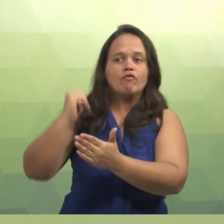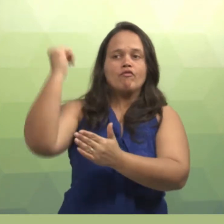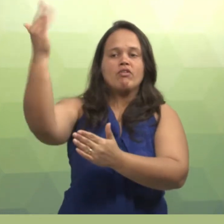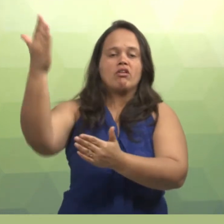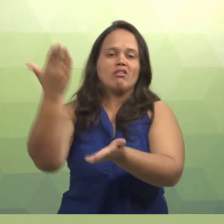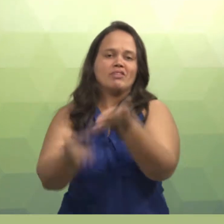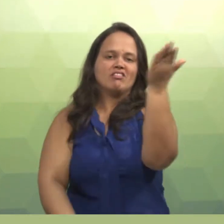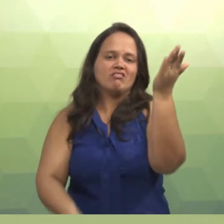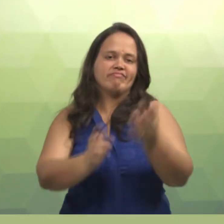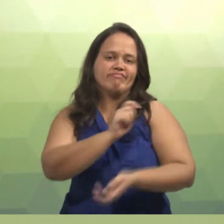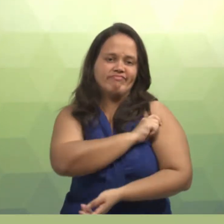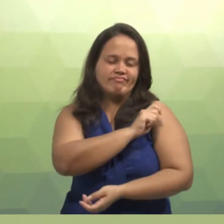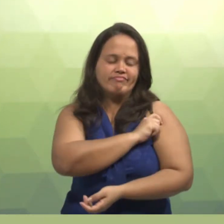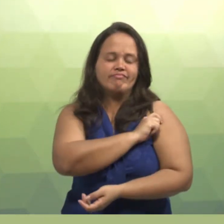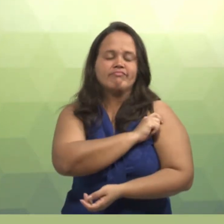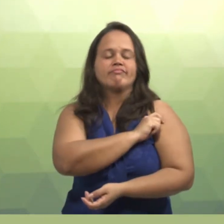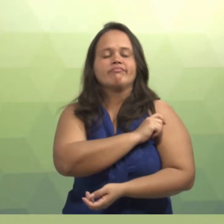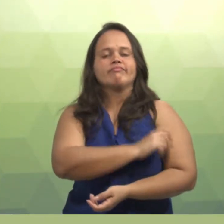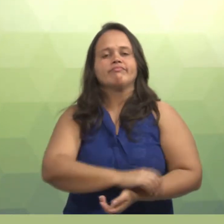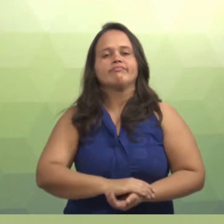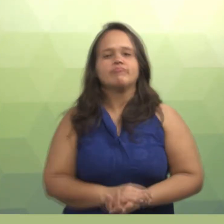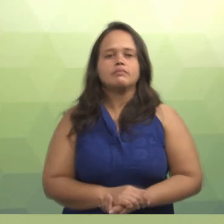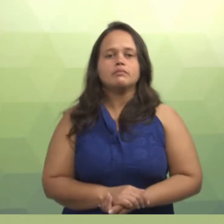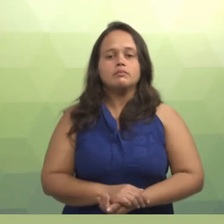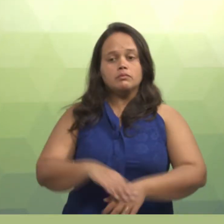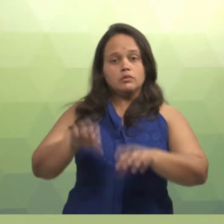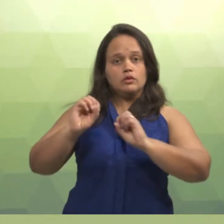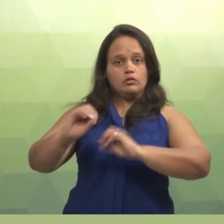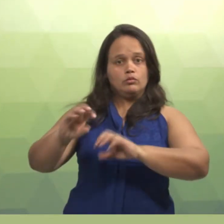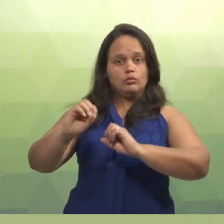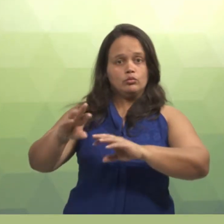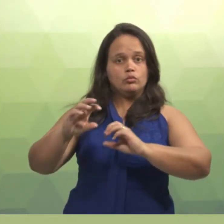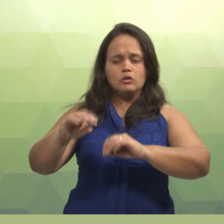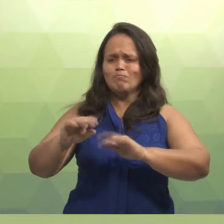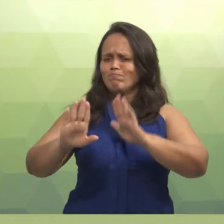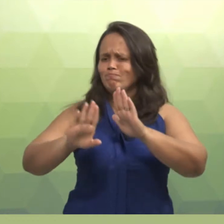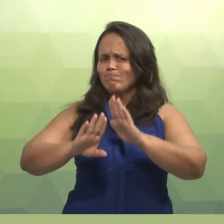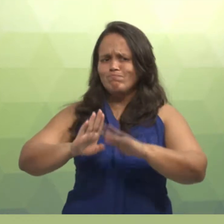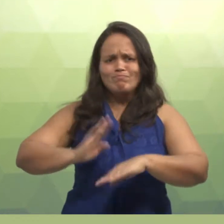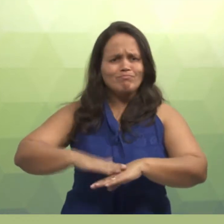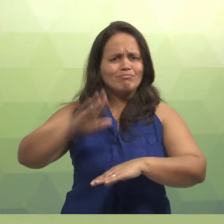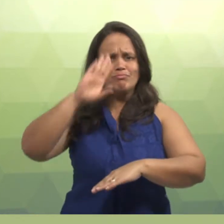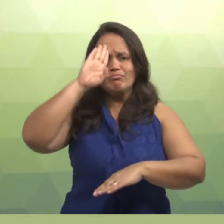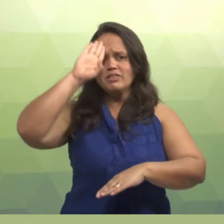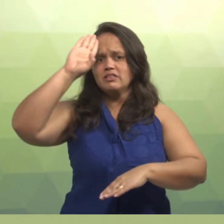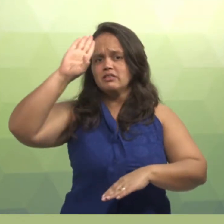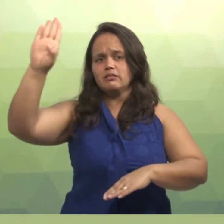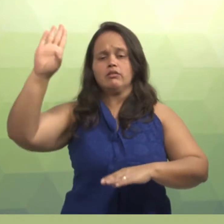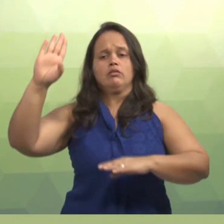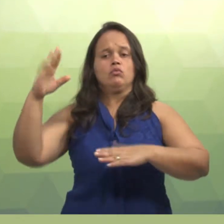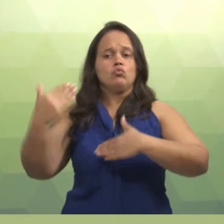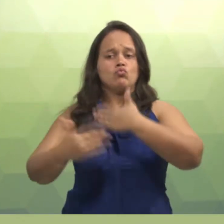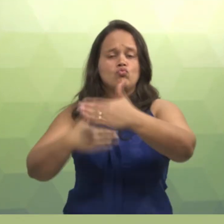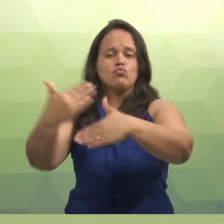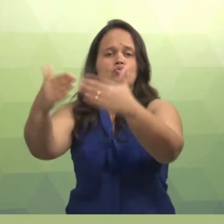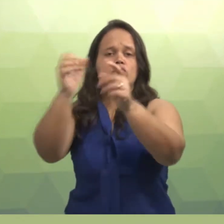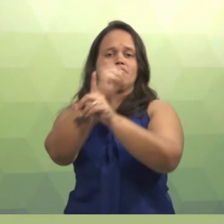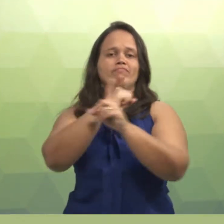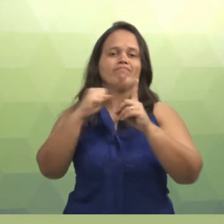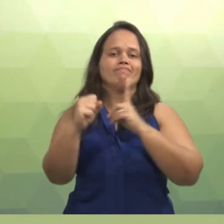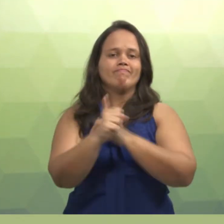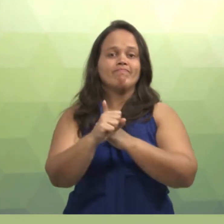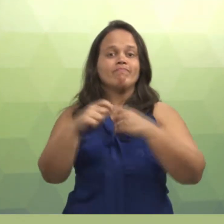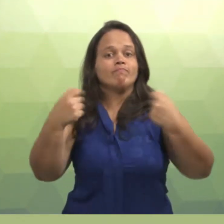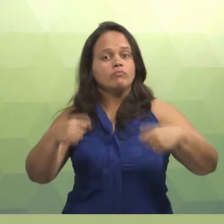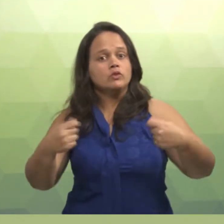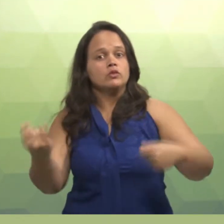A educação é a alavanca principal de aperfeiçoamento da sociedade. Daí a importância de seus profissionais refletirem sobre